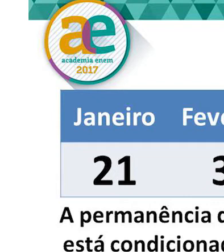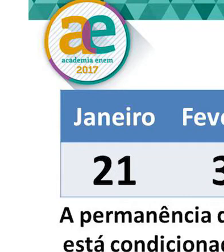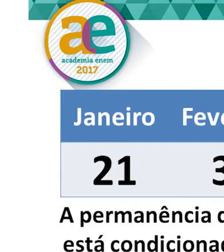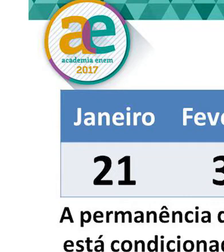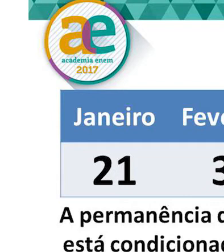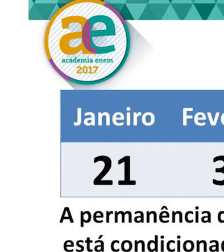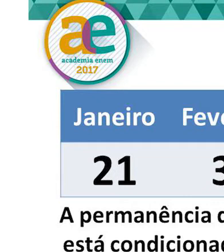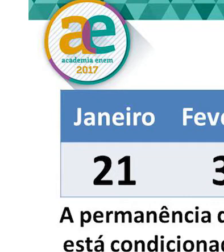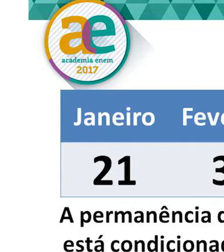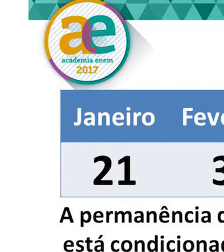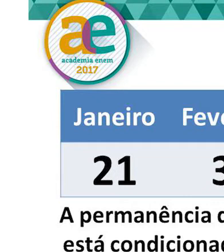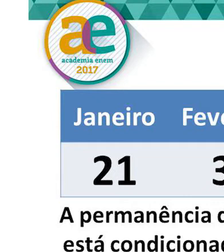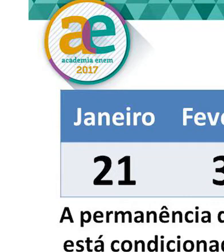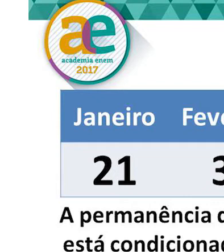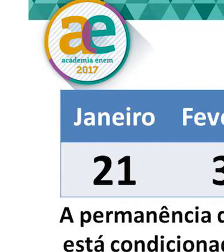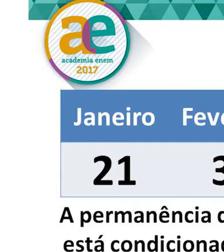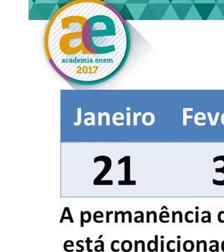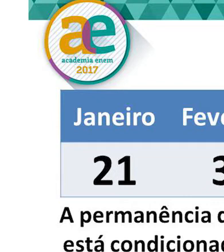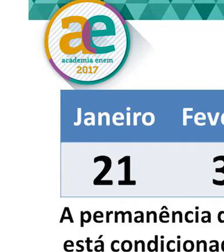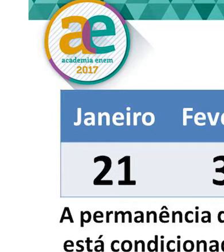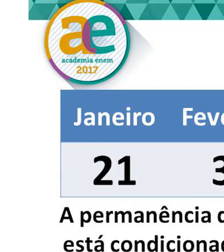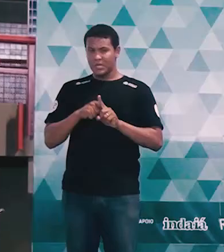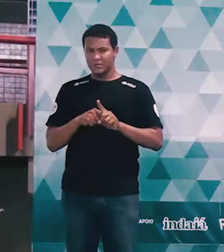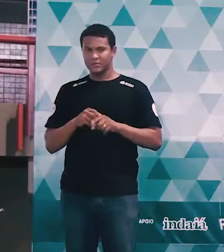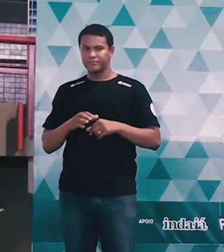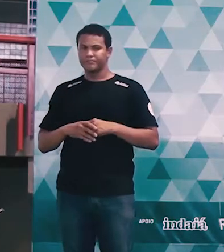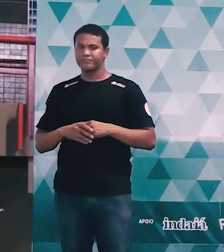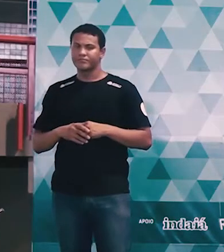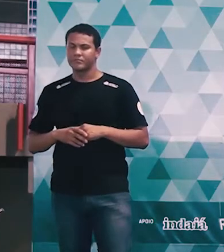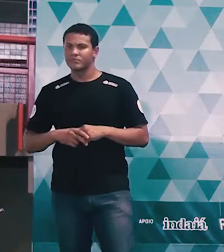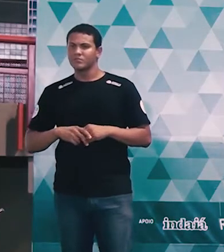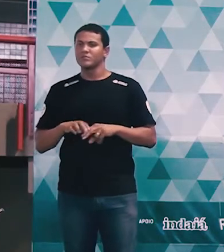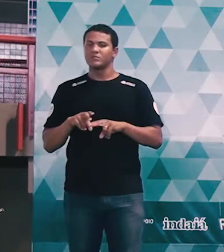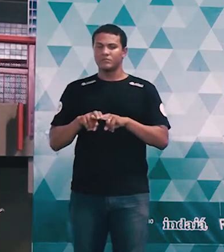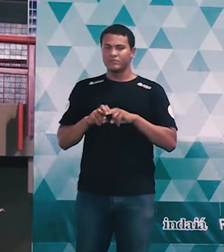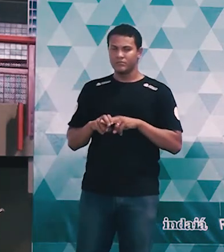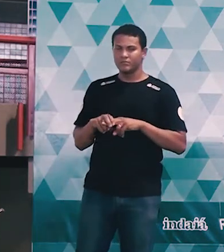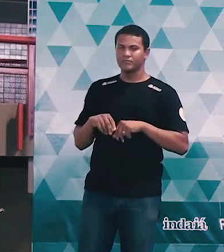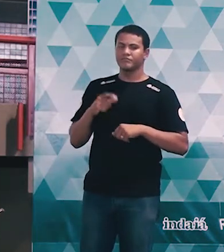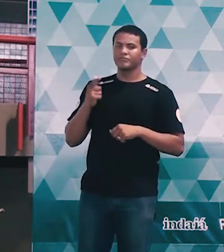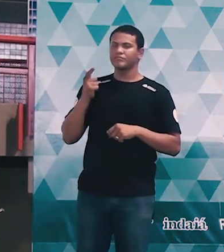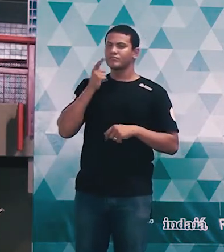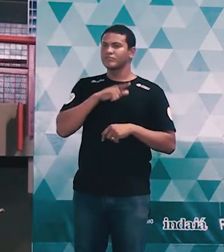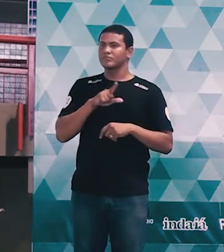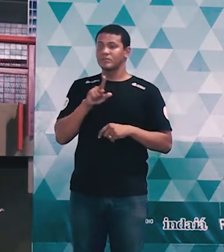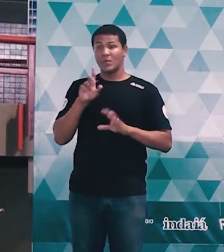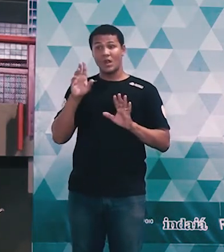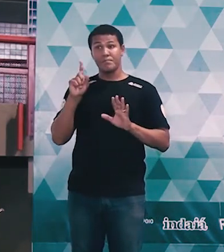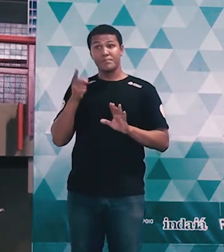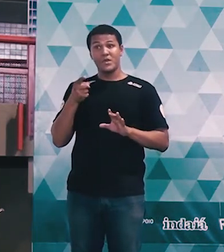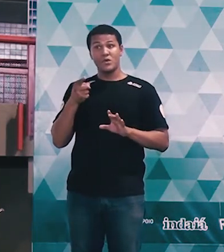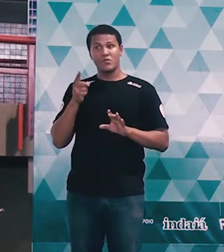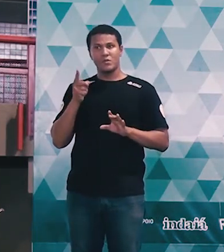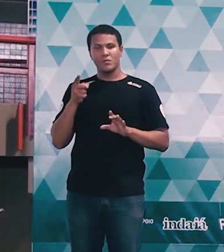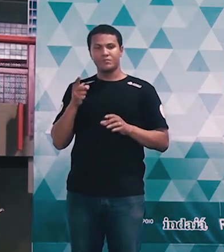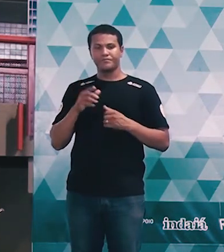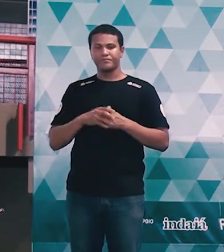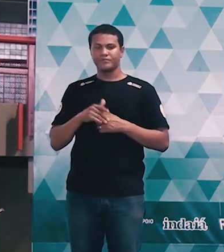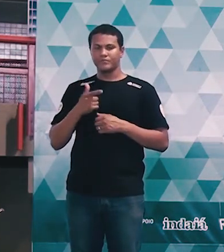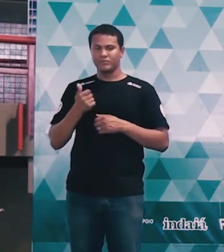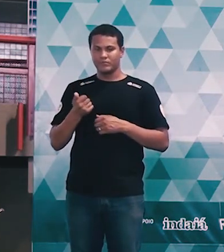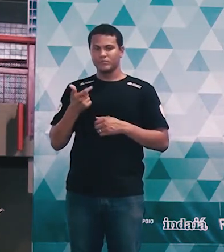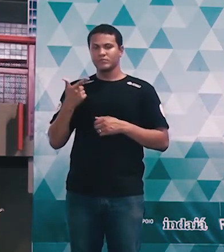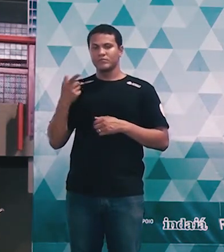de um determinado ano. Então, o que é que a gente já consegue ver? Quanto é que foi vendido em R$1.000? 21,